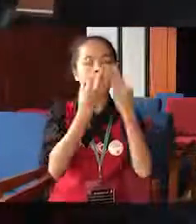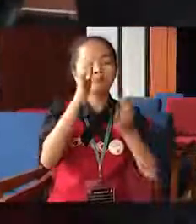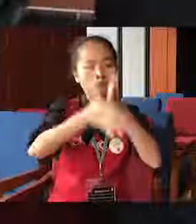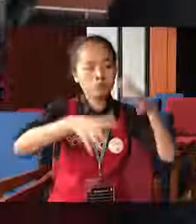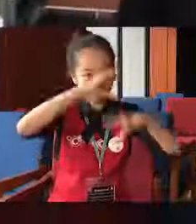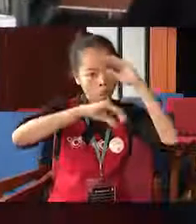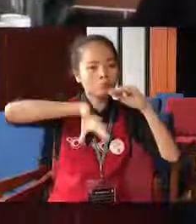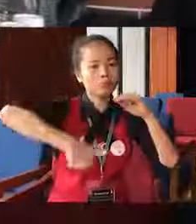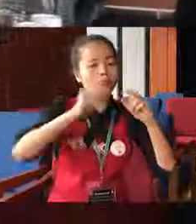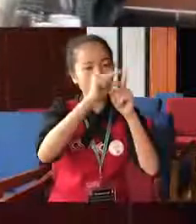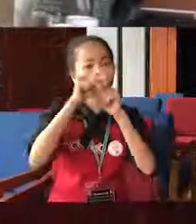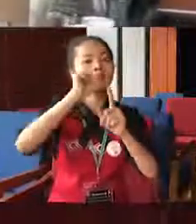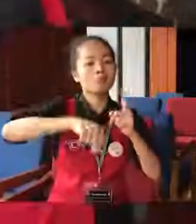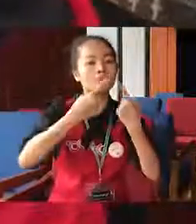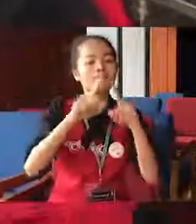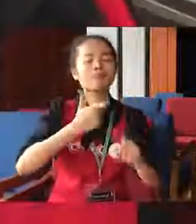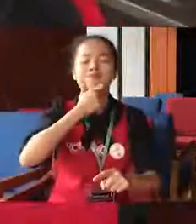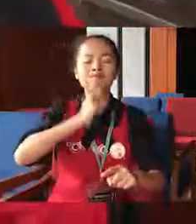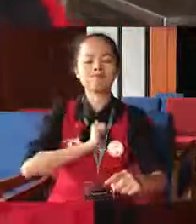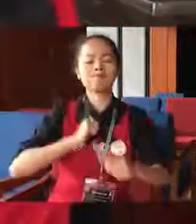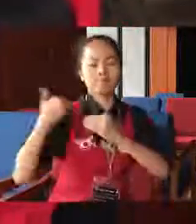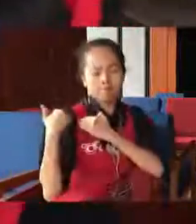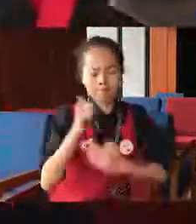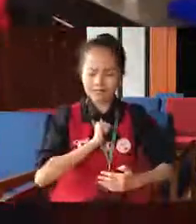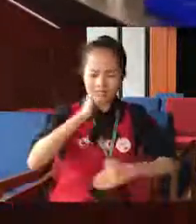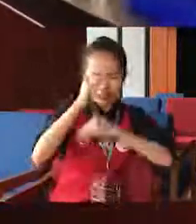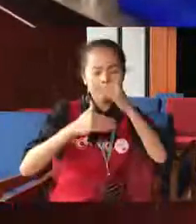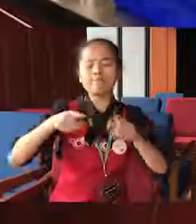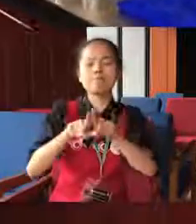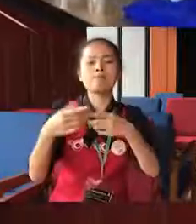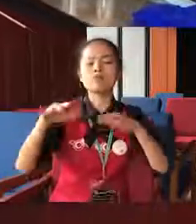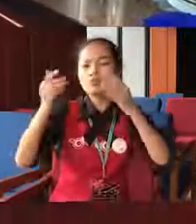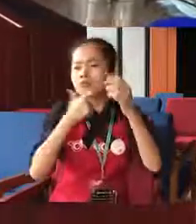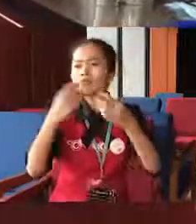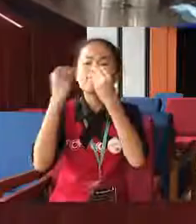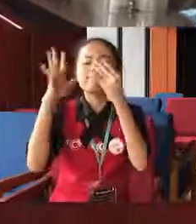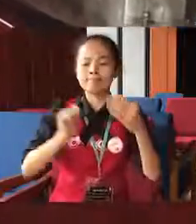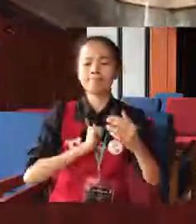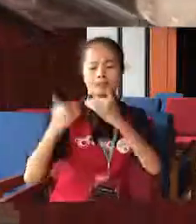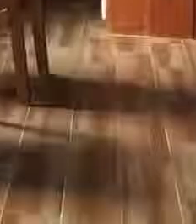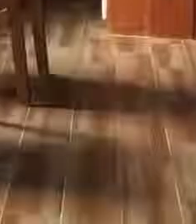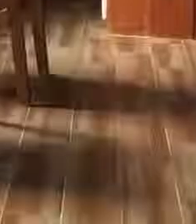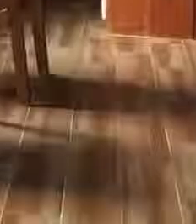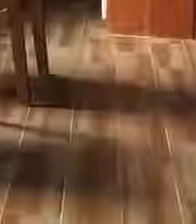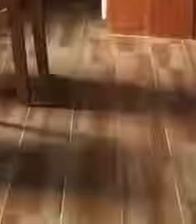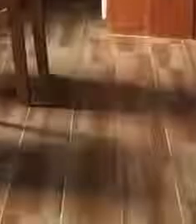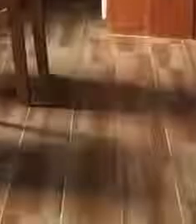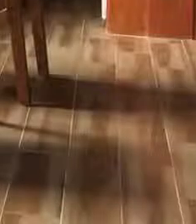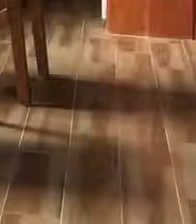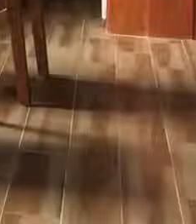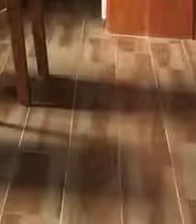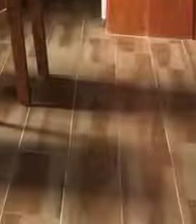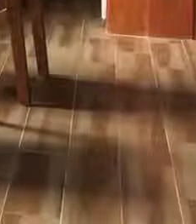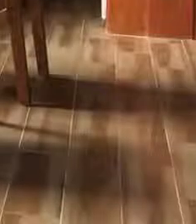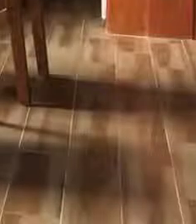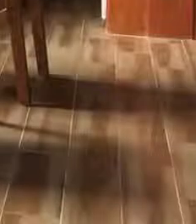សាសញ្ញាគឺខ្ញុំរៀនពីខាងអង្គការគ្រូសាថ្មីហើយភាសាអង់គ្លេសនោះវិញគឺខ្ញុំរៀនតាមរយៈជាសិភៅគឺខ្ញុំរៀនដោយខ្លួន